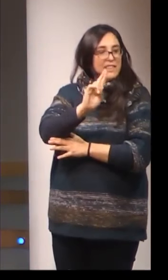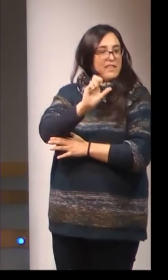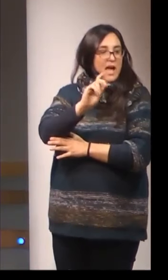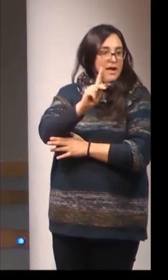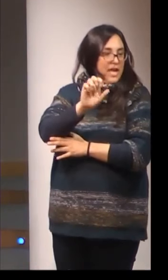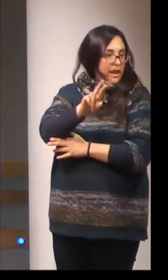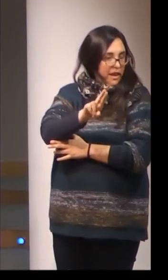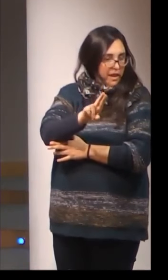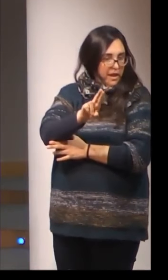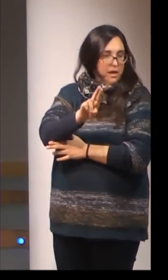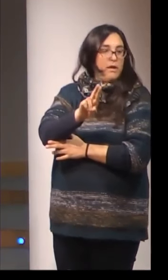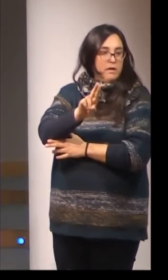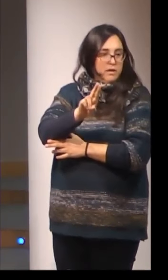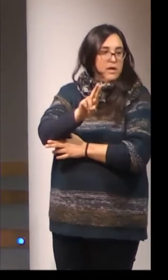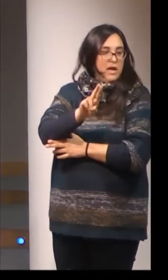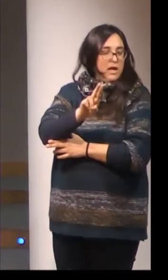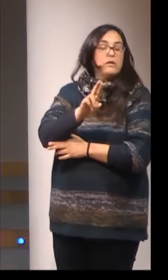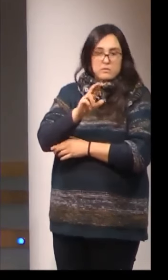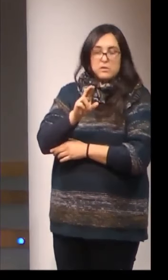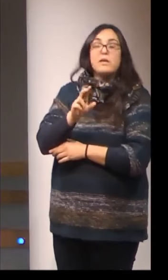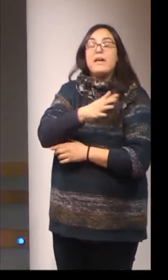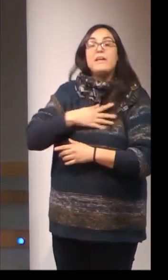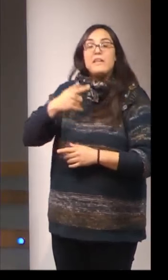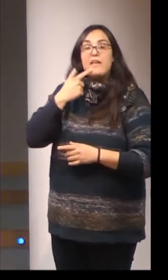el litraquel.